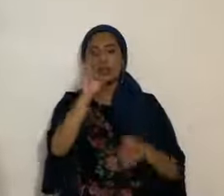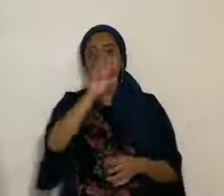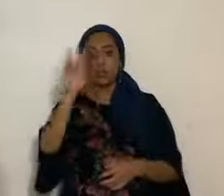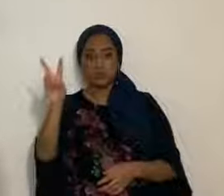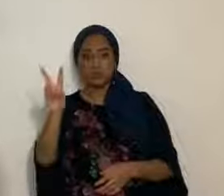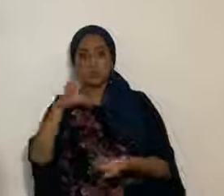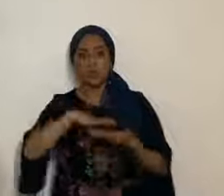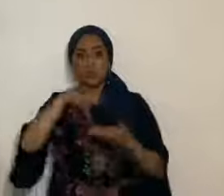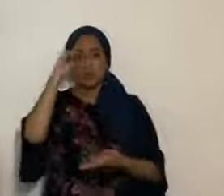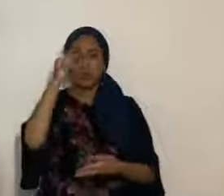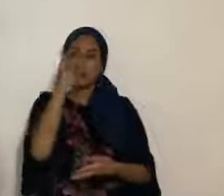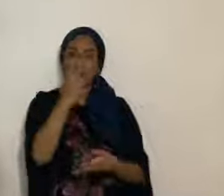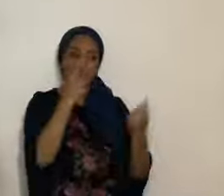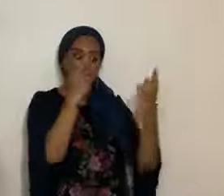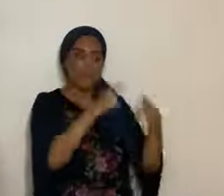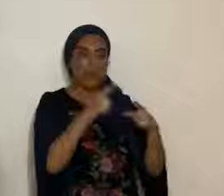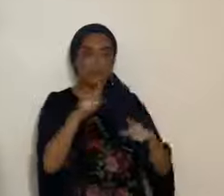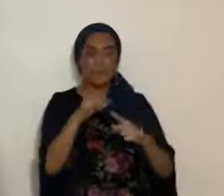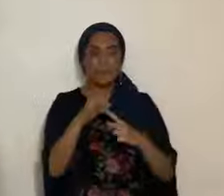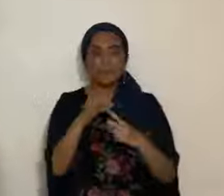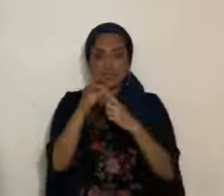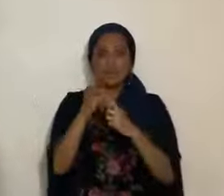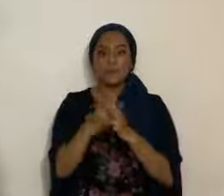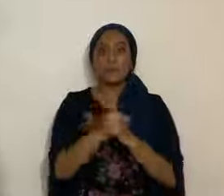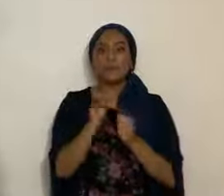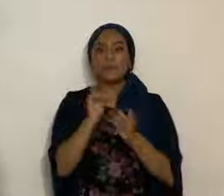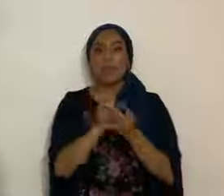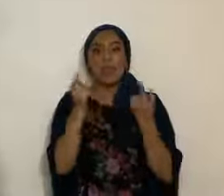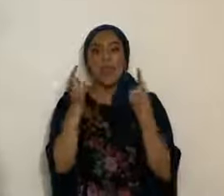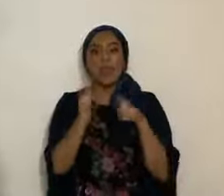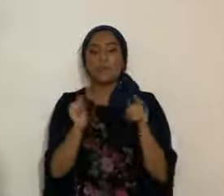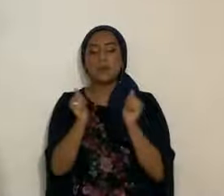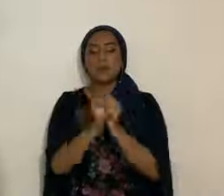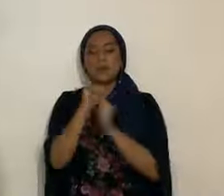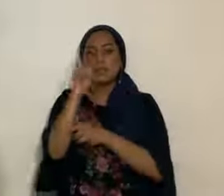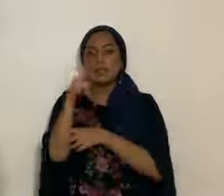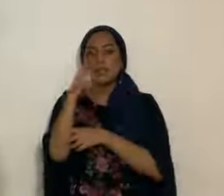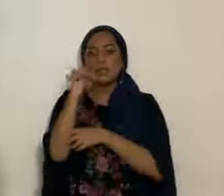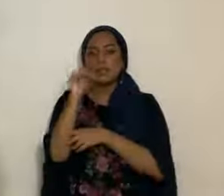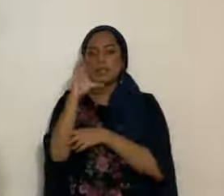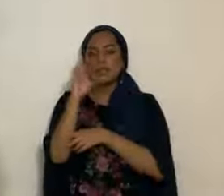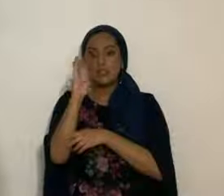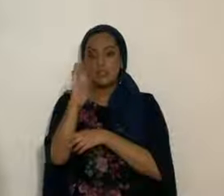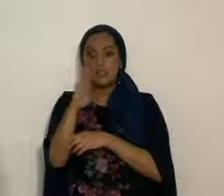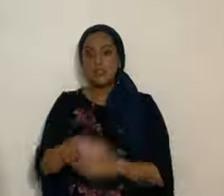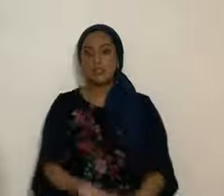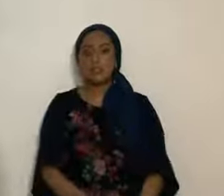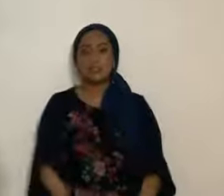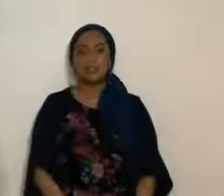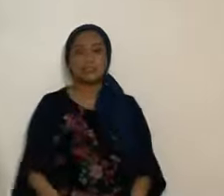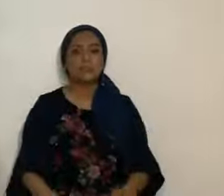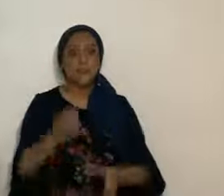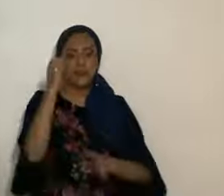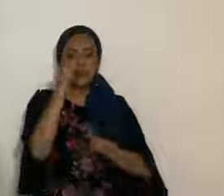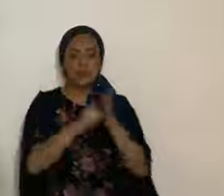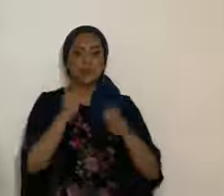dos acontecimientos muy especiales que sucedieron con Jacob, precisamente. En el capítulo 31,